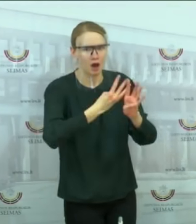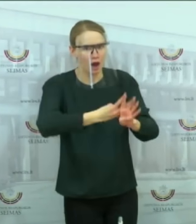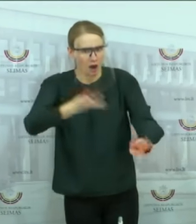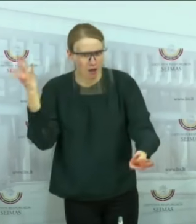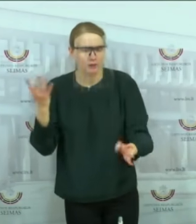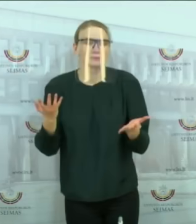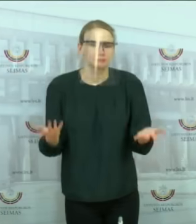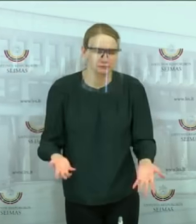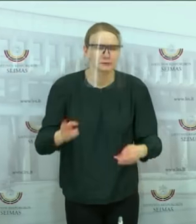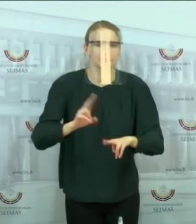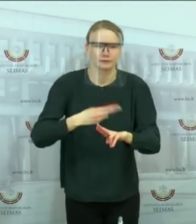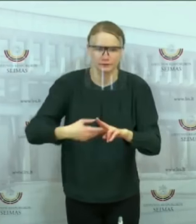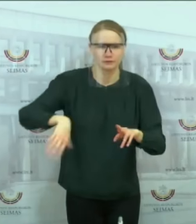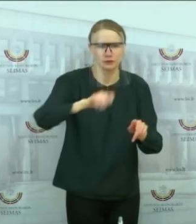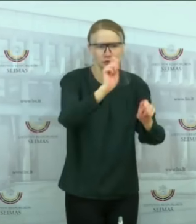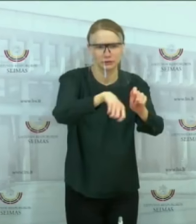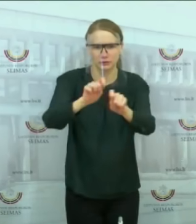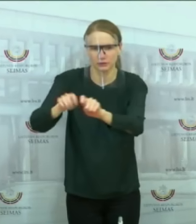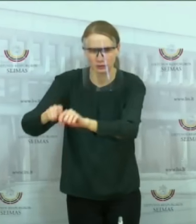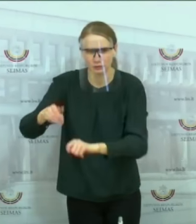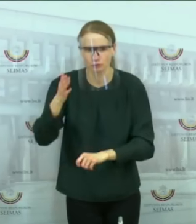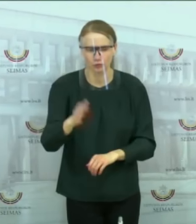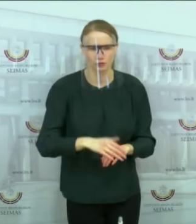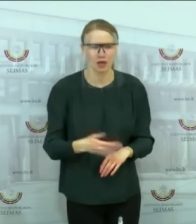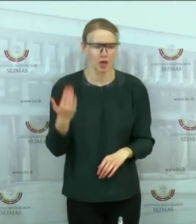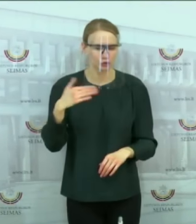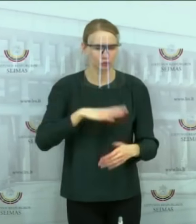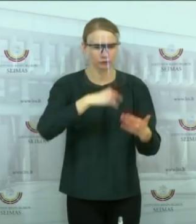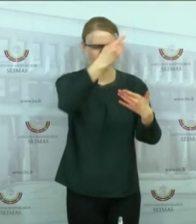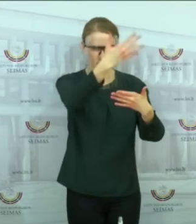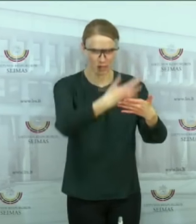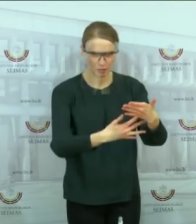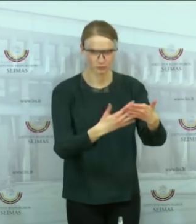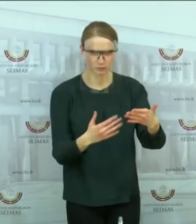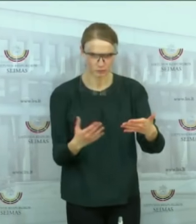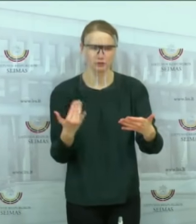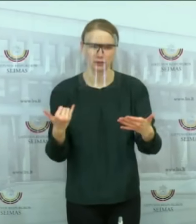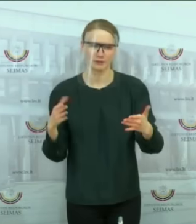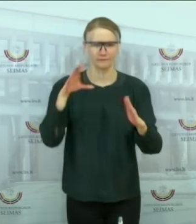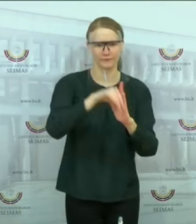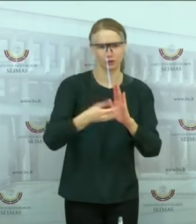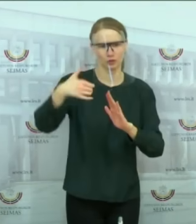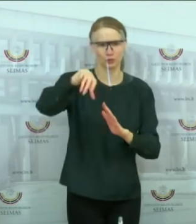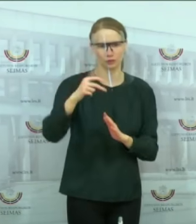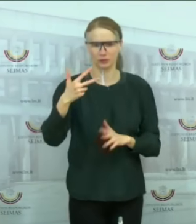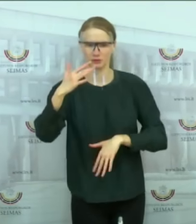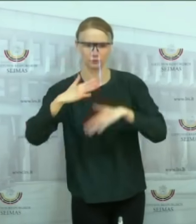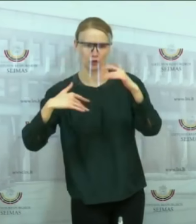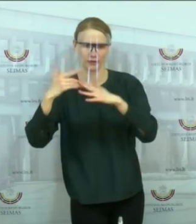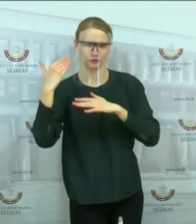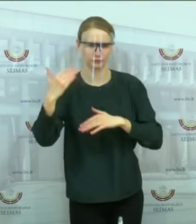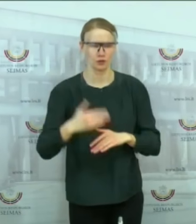veikla. Tai, žodžiu, tiesiog tas sąrašas yra išplėstas, kur būtų galima profilaktiškai darbuotojus